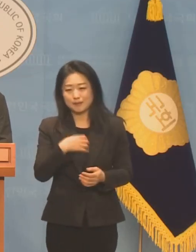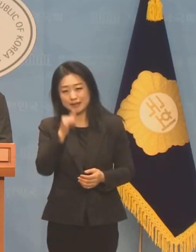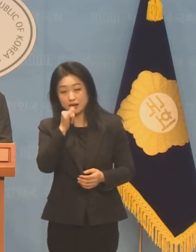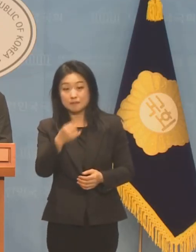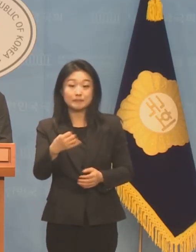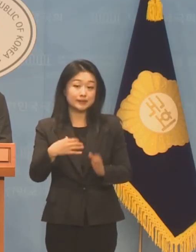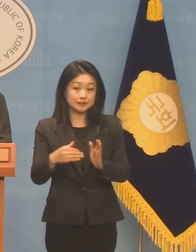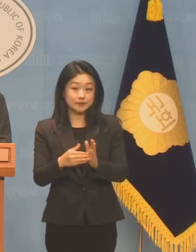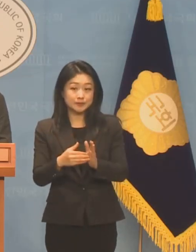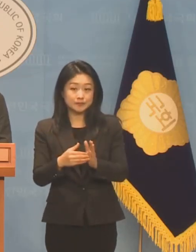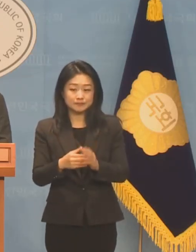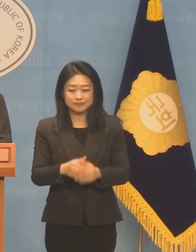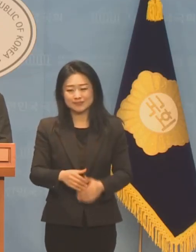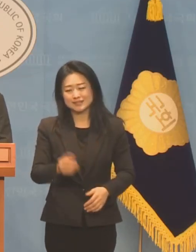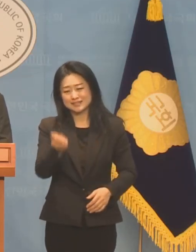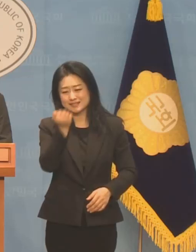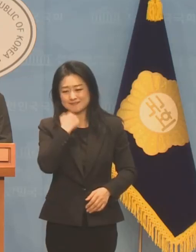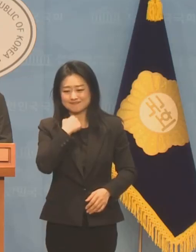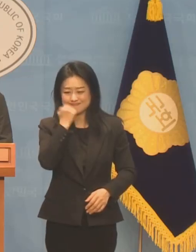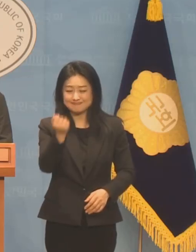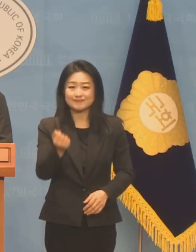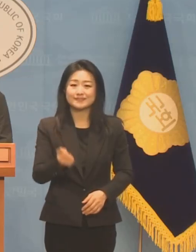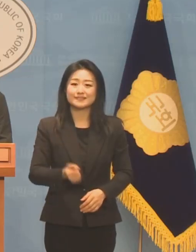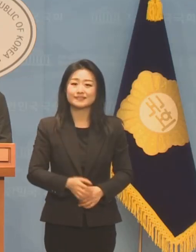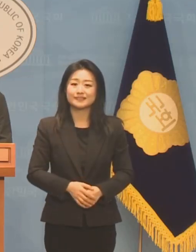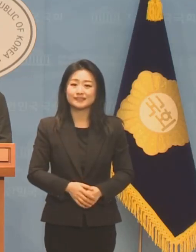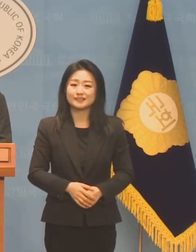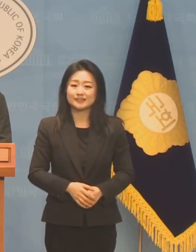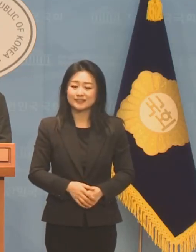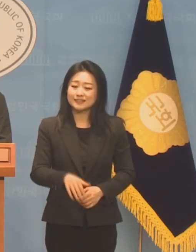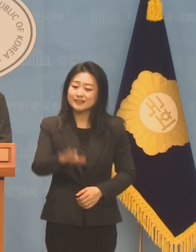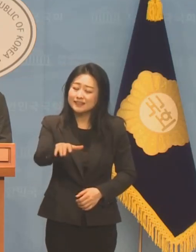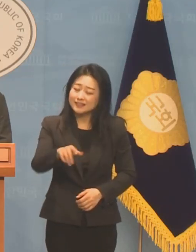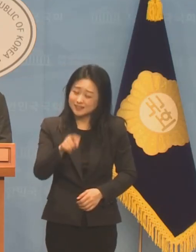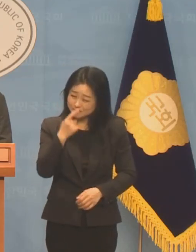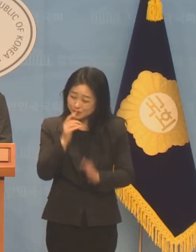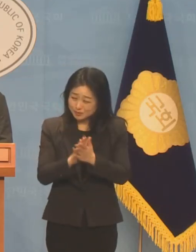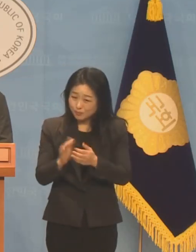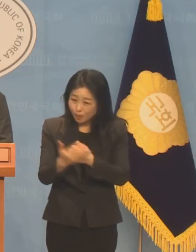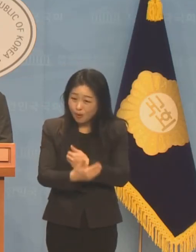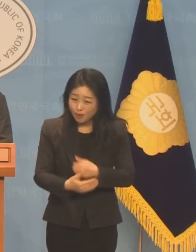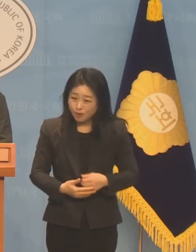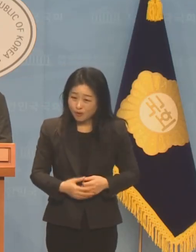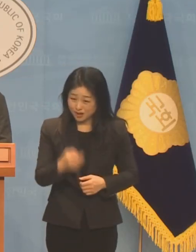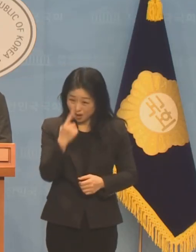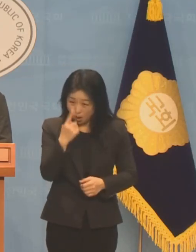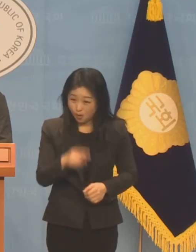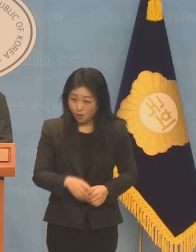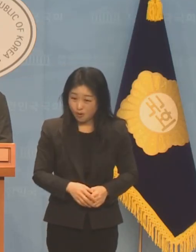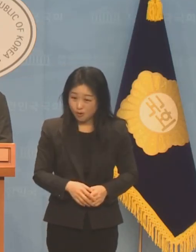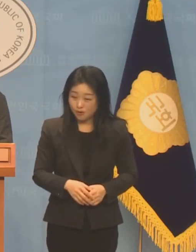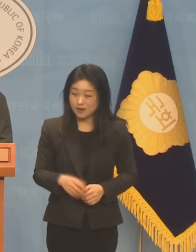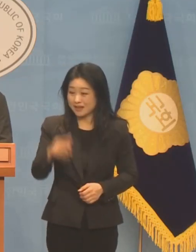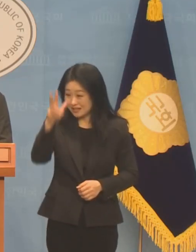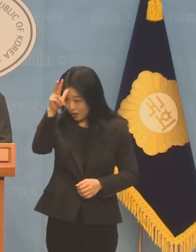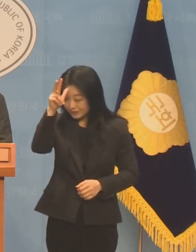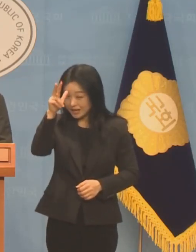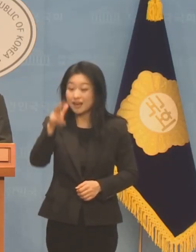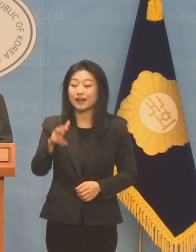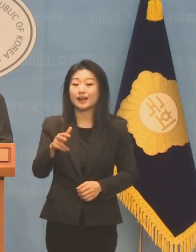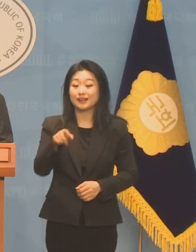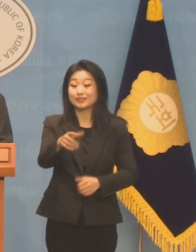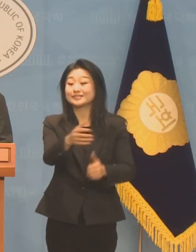꺼내들었습니다. 실소도 아깝습니다. 그 신변 안정과 경호 경찰과 교도소에서